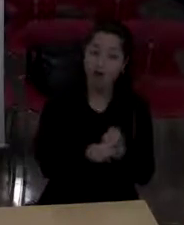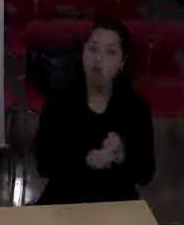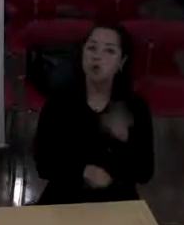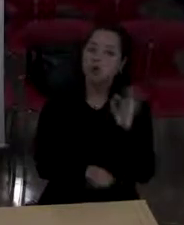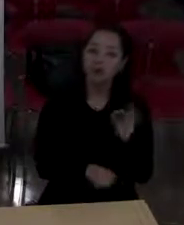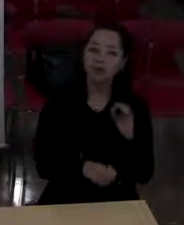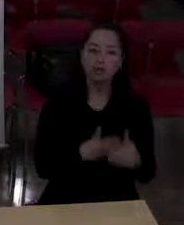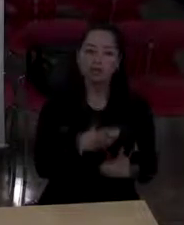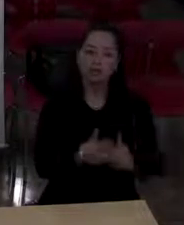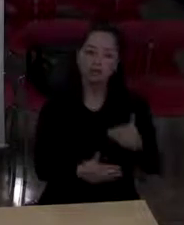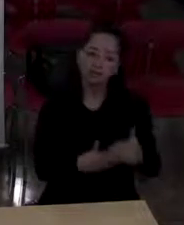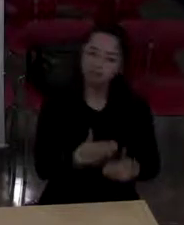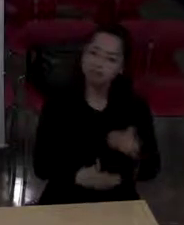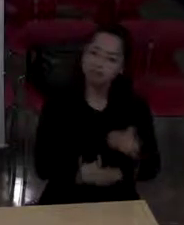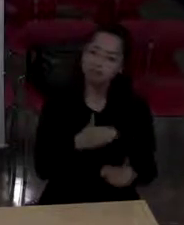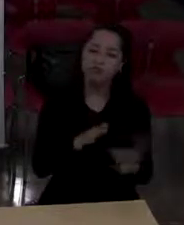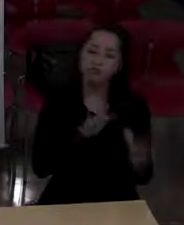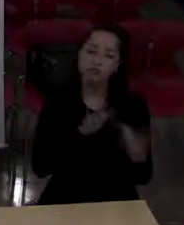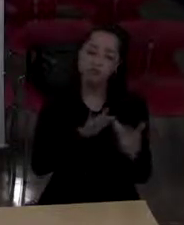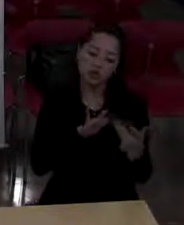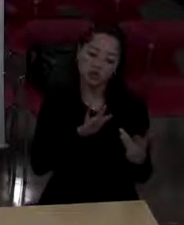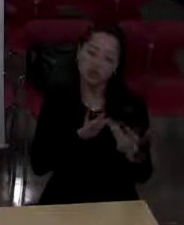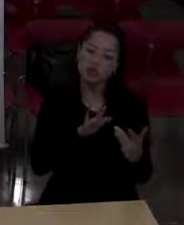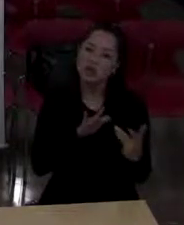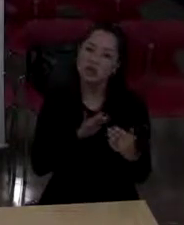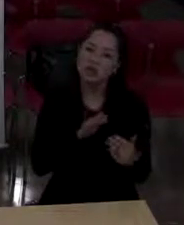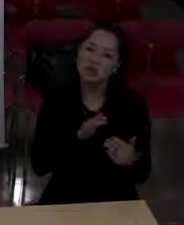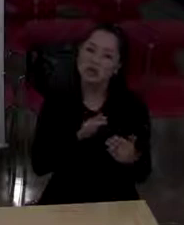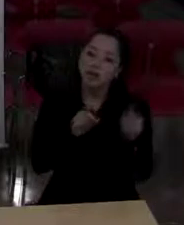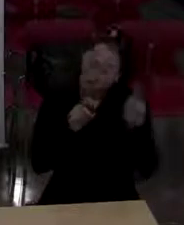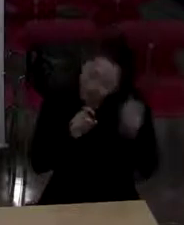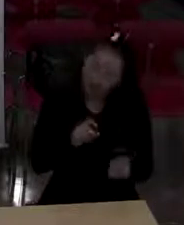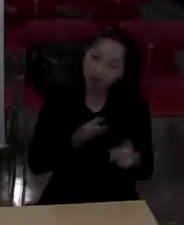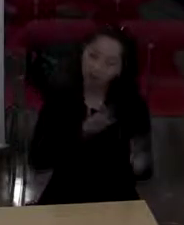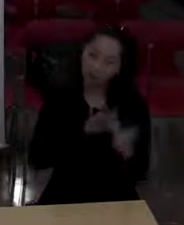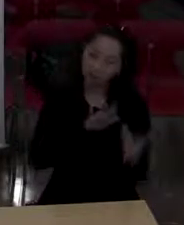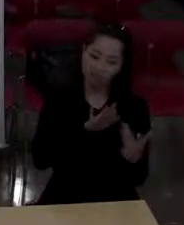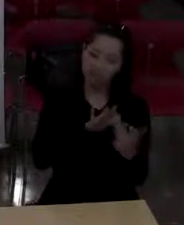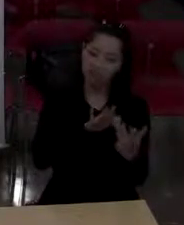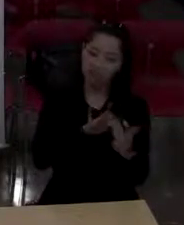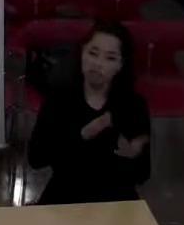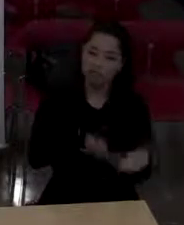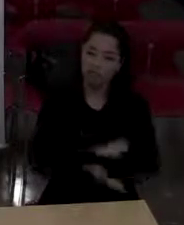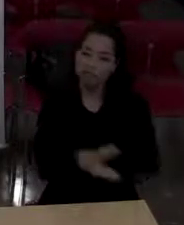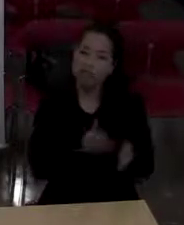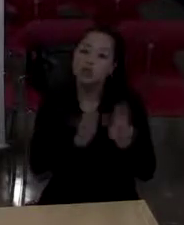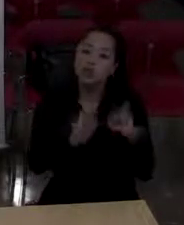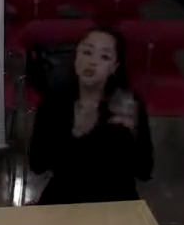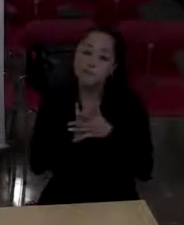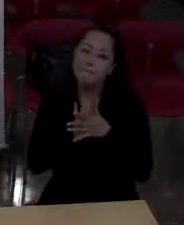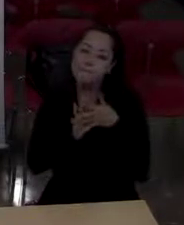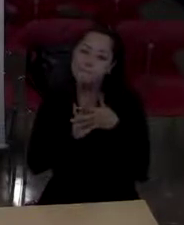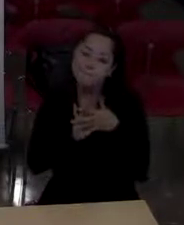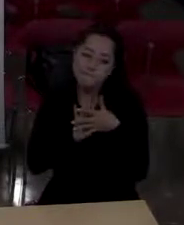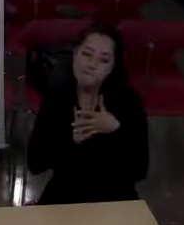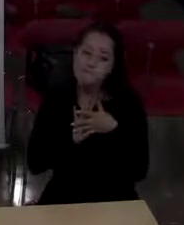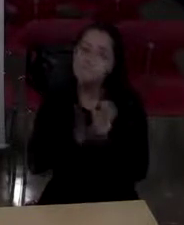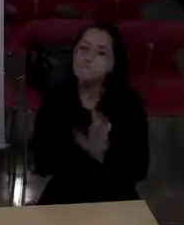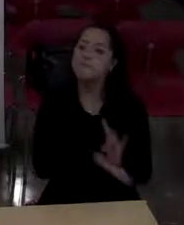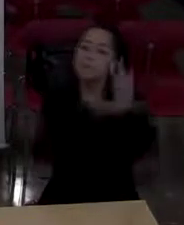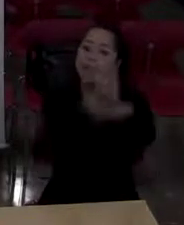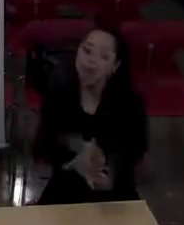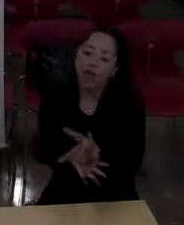se comprende que el bebé debe estar expuesto las 24 horas del día. Con modelos comunicativos que faciliten la adquisición y